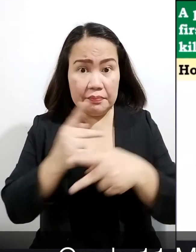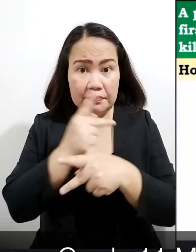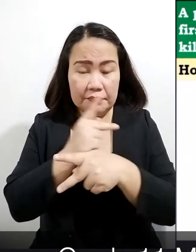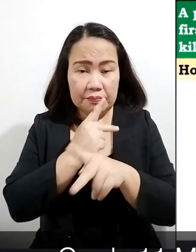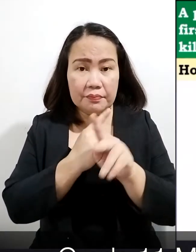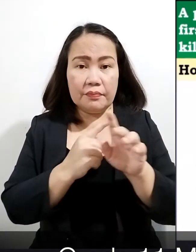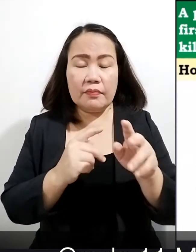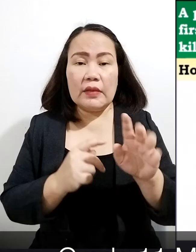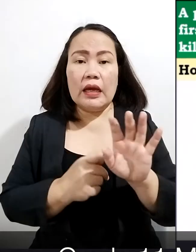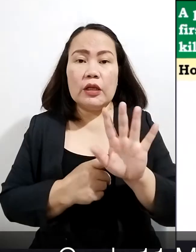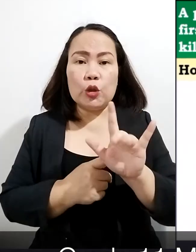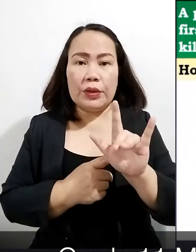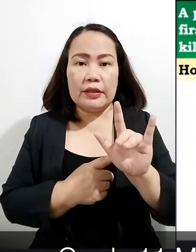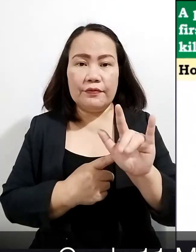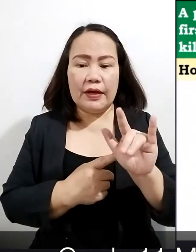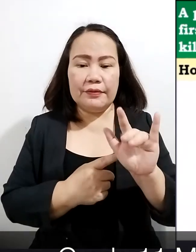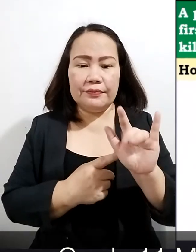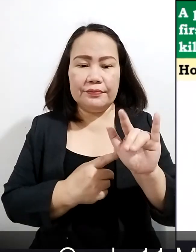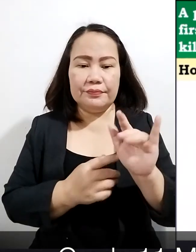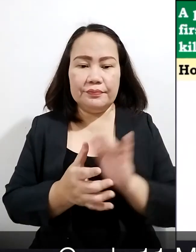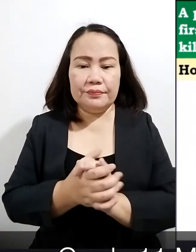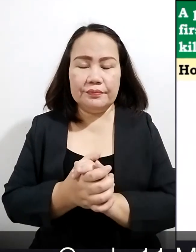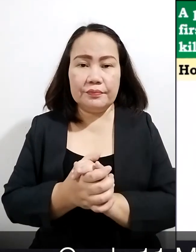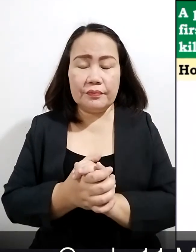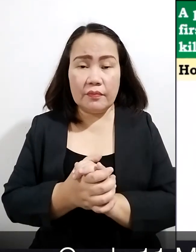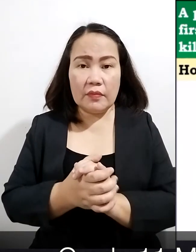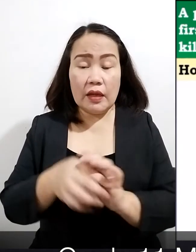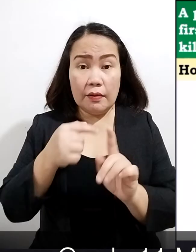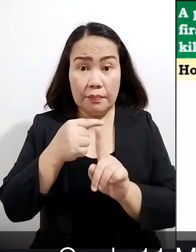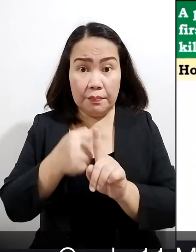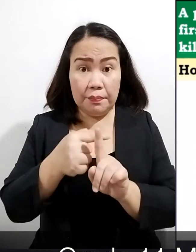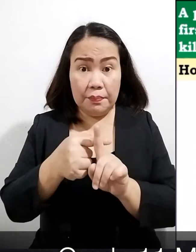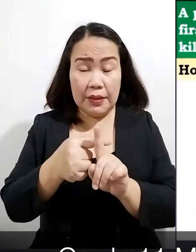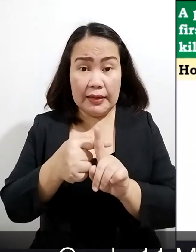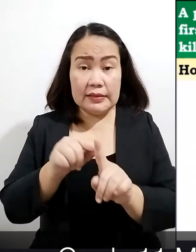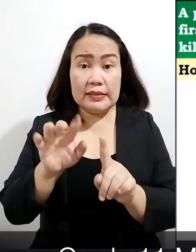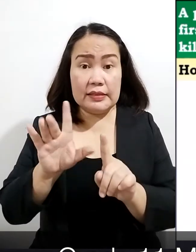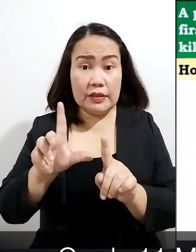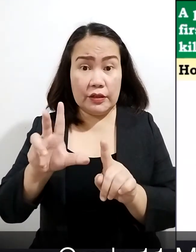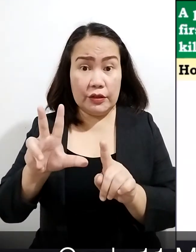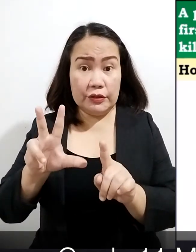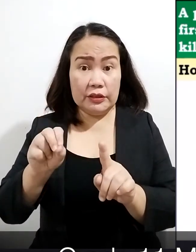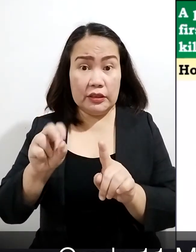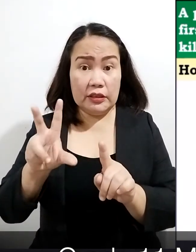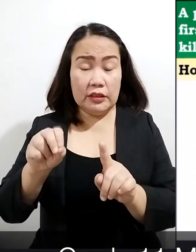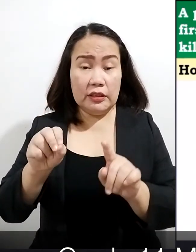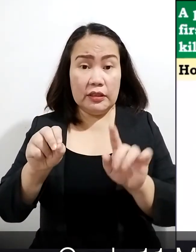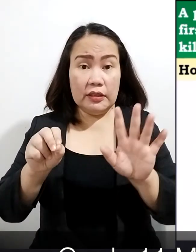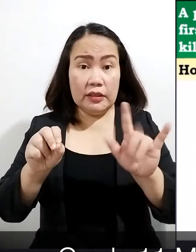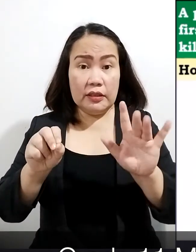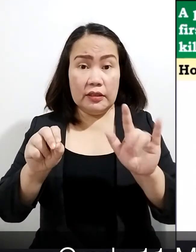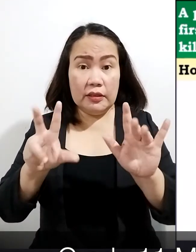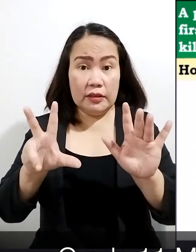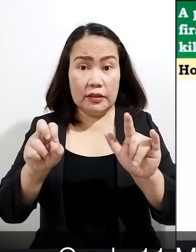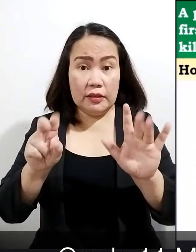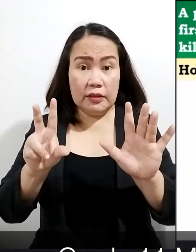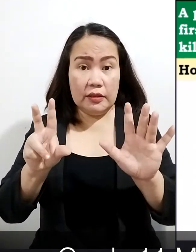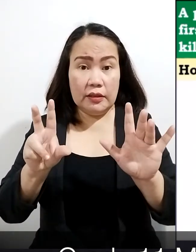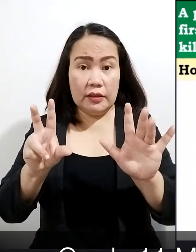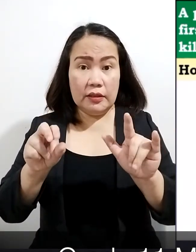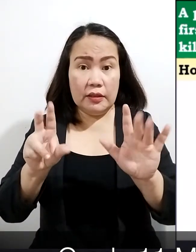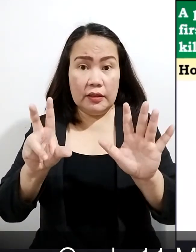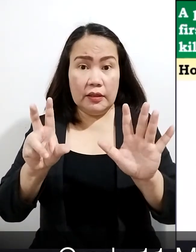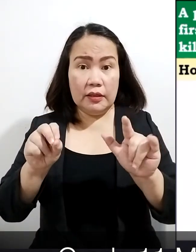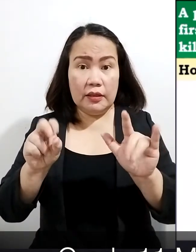natin yung product ng 5 at 5. Okay, that is 25. And last, 30 plus 25